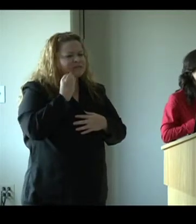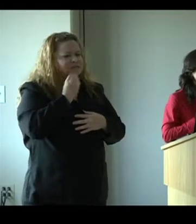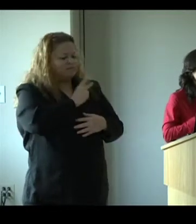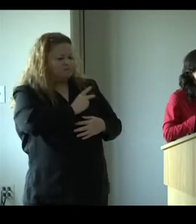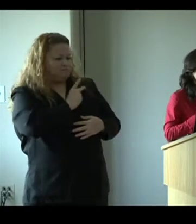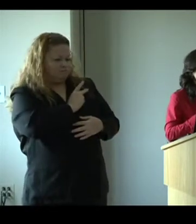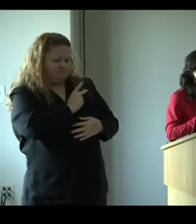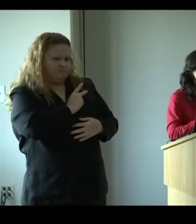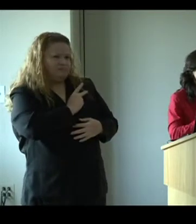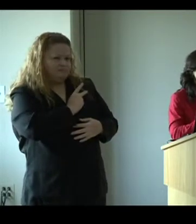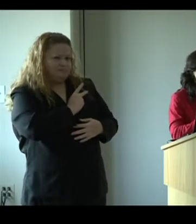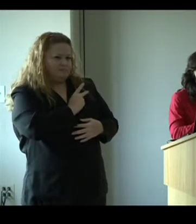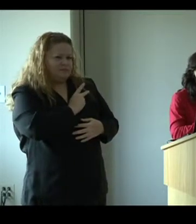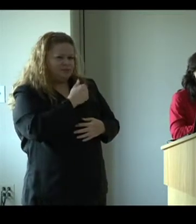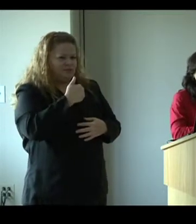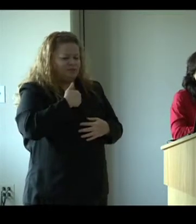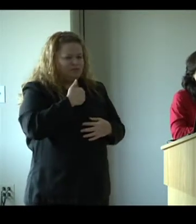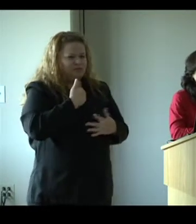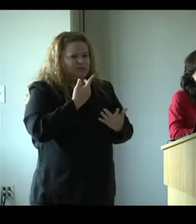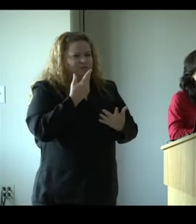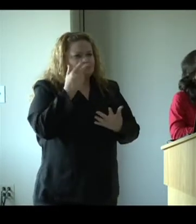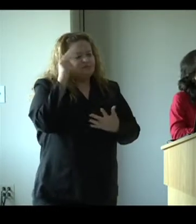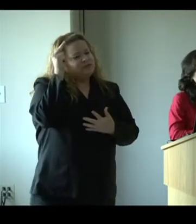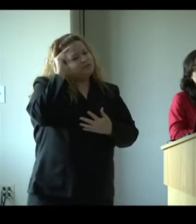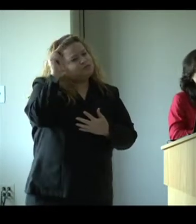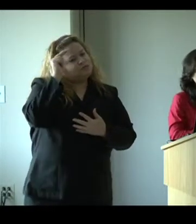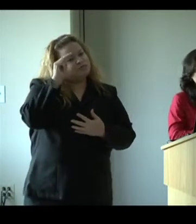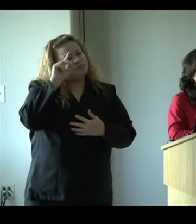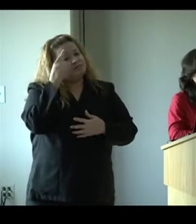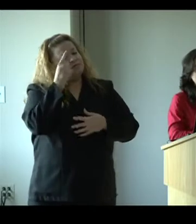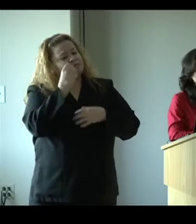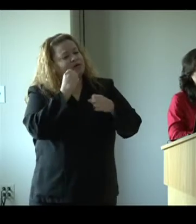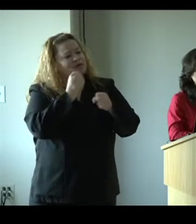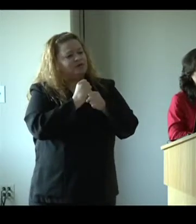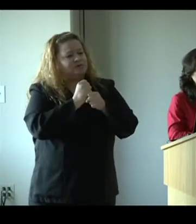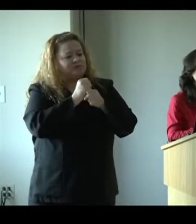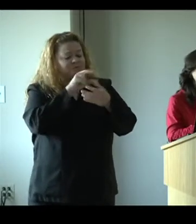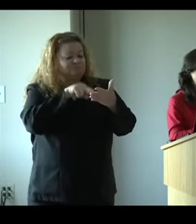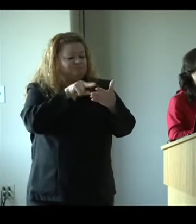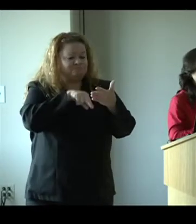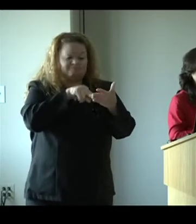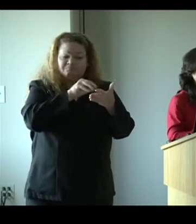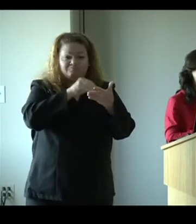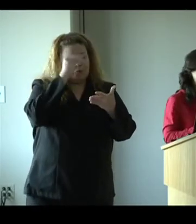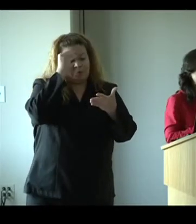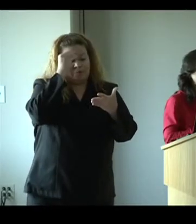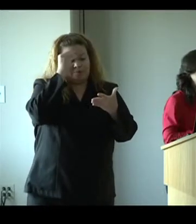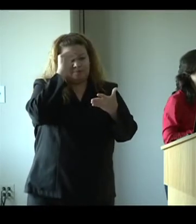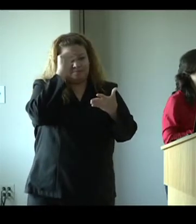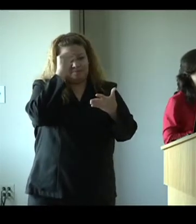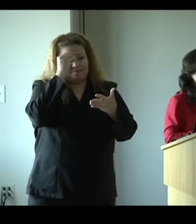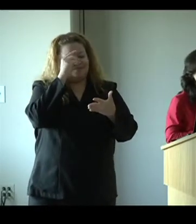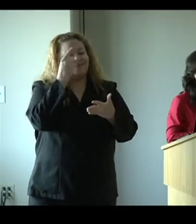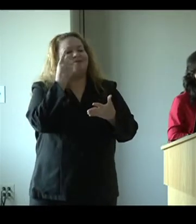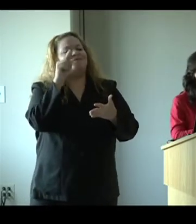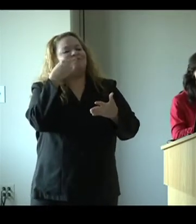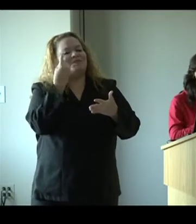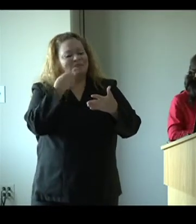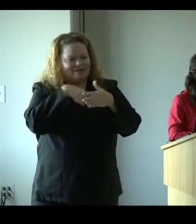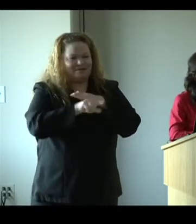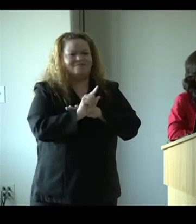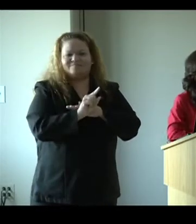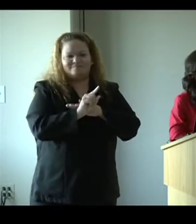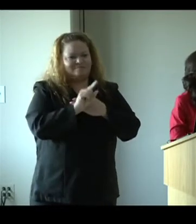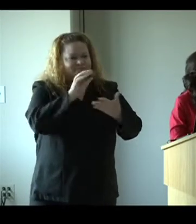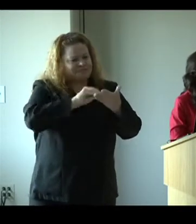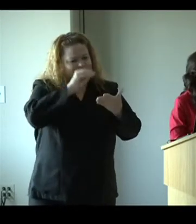decir Yo tengo un sobrino que en primer año no aprendió a leer en primer grado Perdón es que en México se dice primer año en